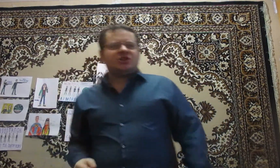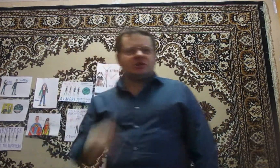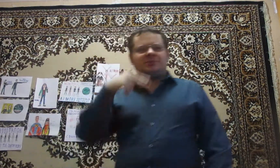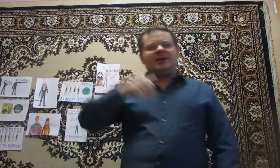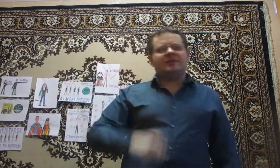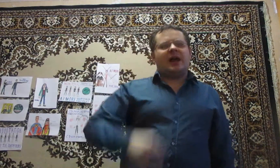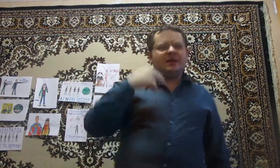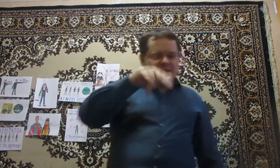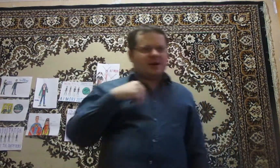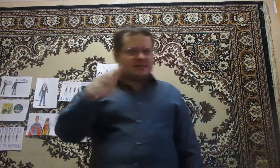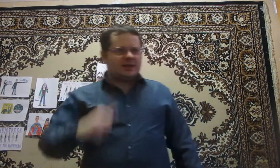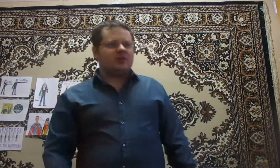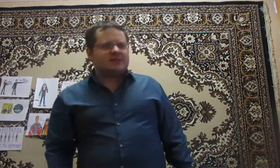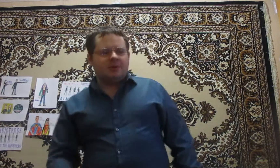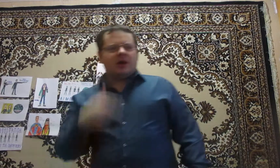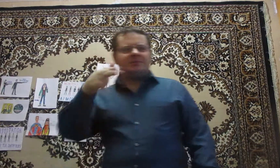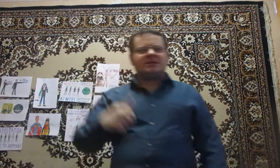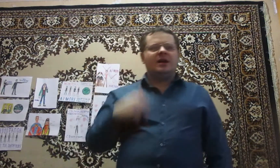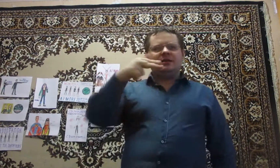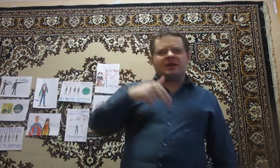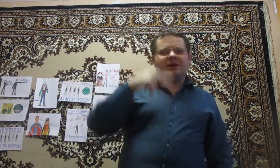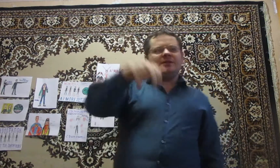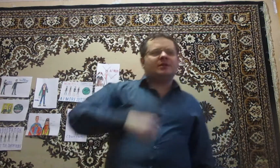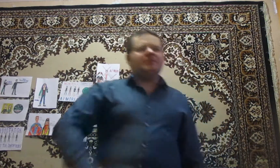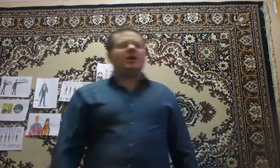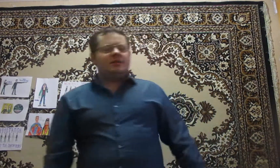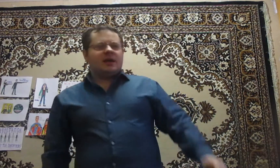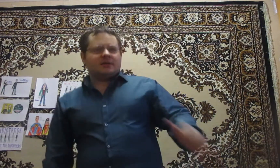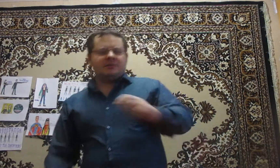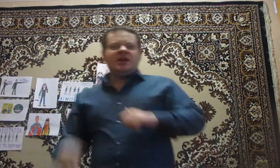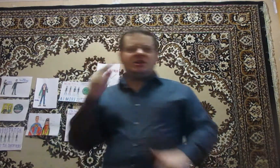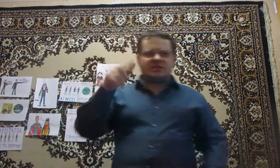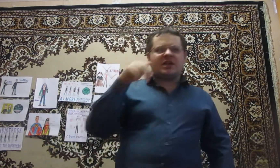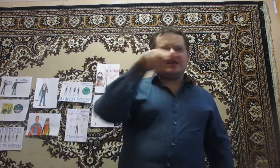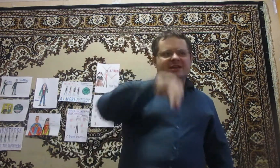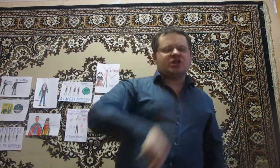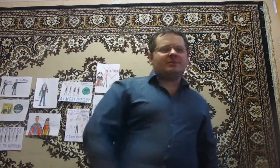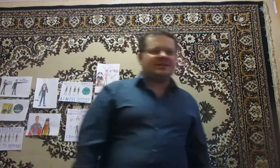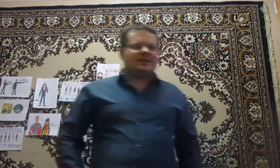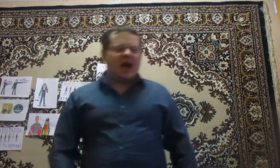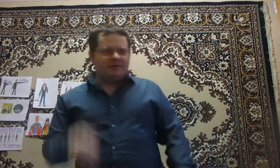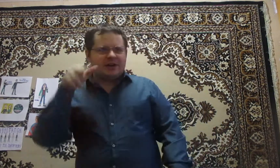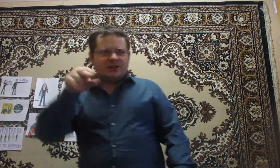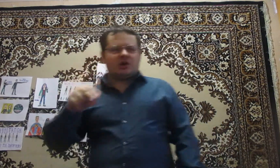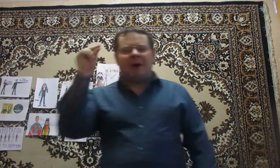тот малиновый рак. Те праздник, который с тобой отметил, нет малиновых его на этом. И из шокей сражает пластинки, а малин идет